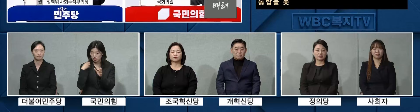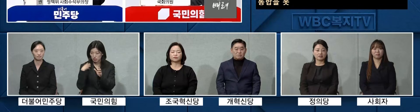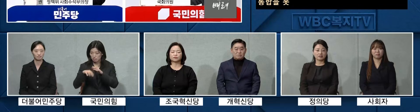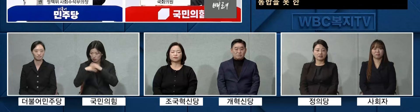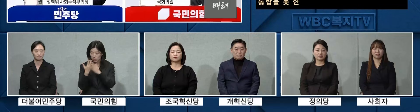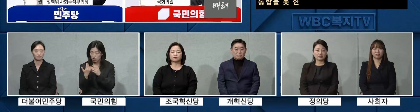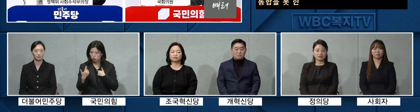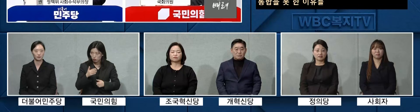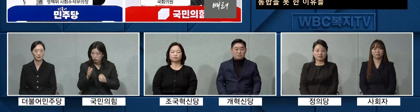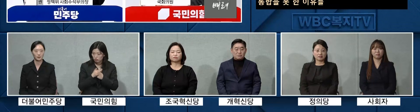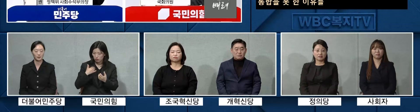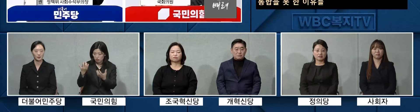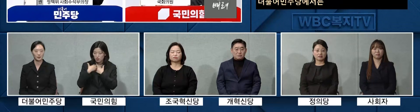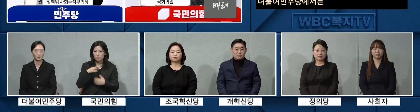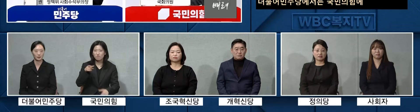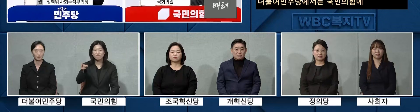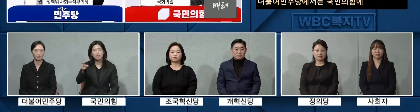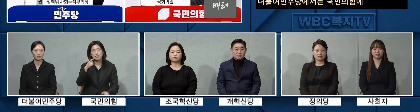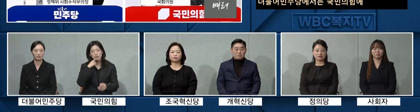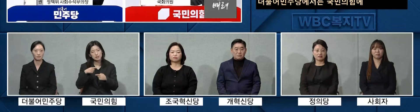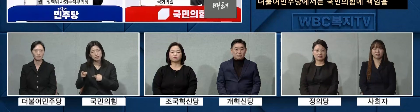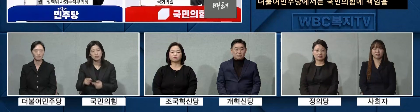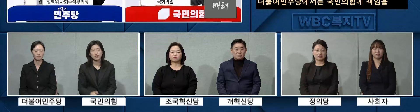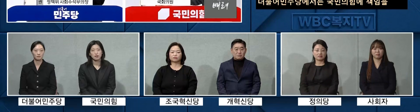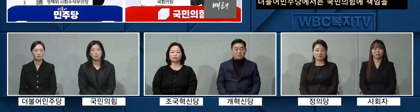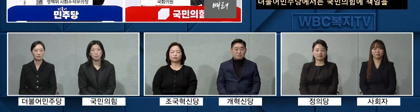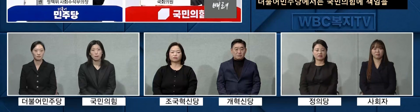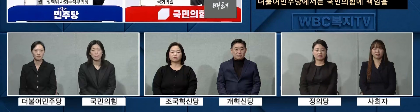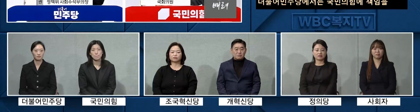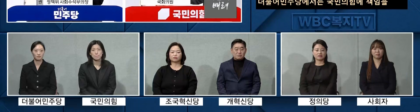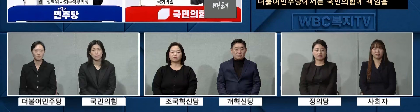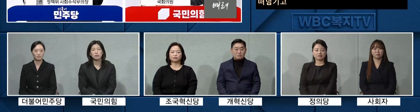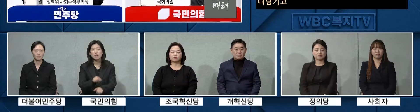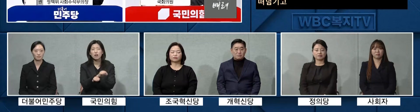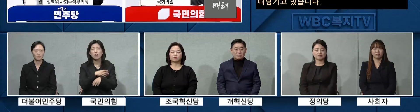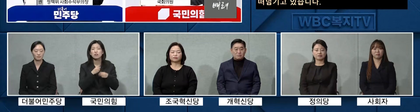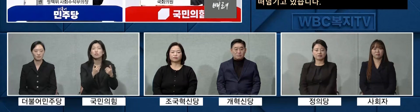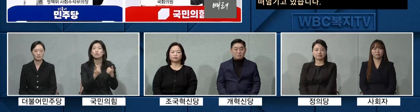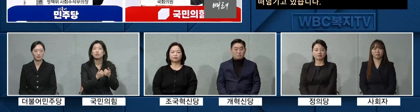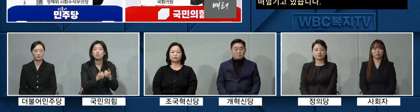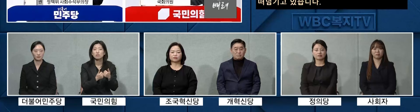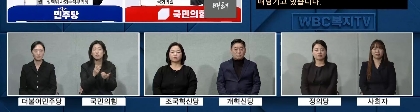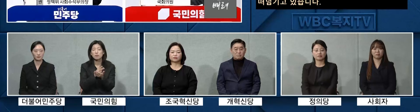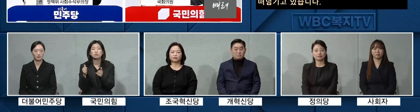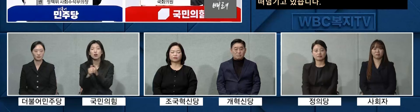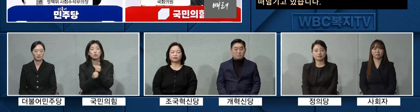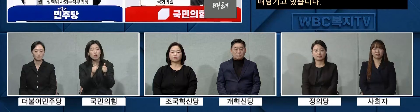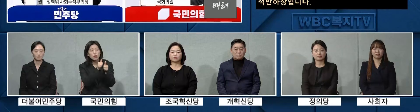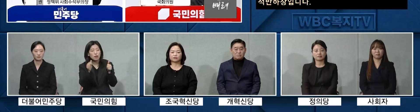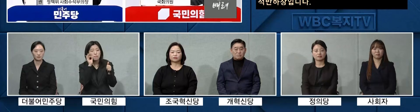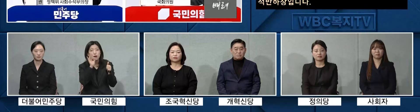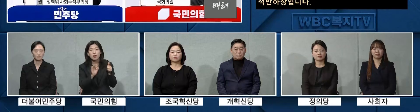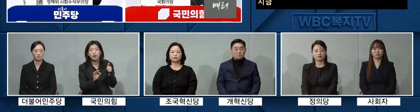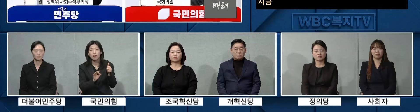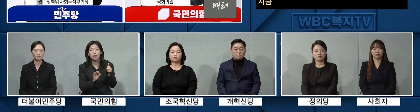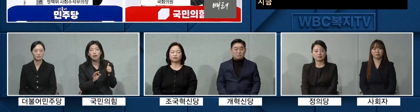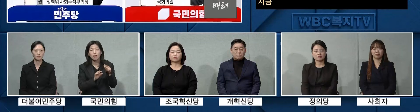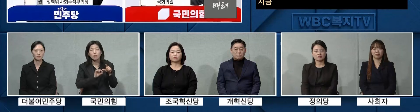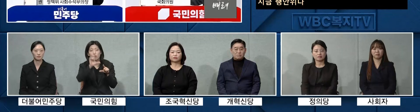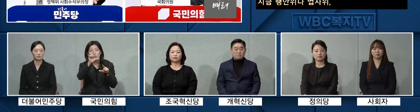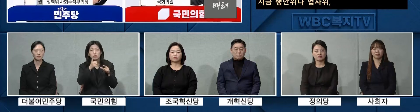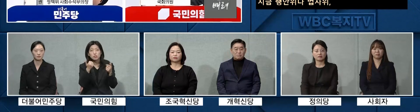있습니다. 적반하장입니다. 지금 행안위나 법사위, 본회의의 구성을 보십시오. 절대 다수가